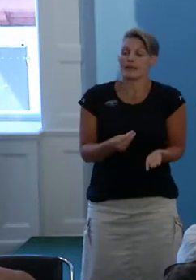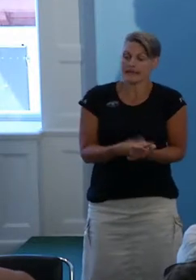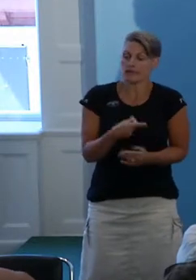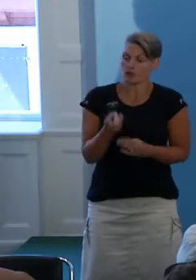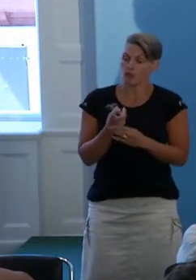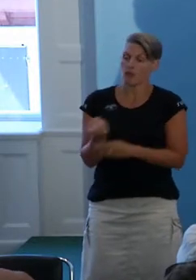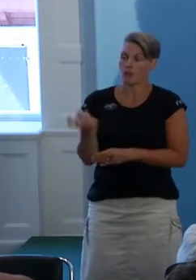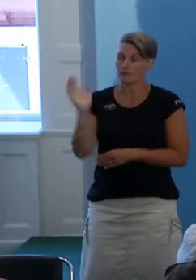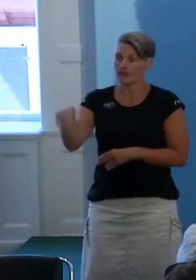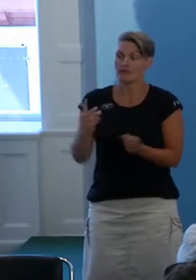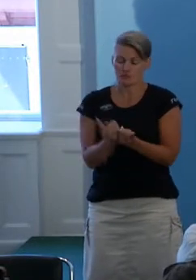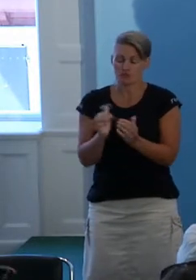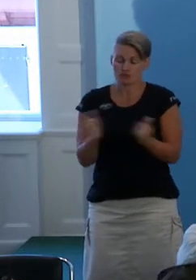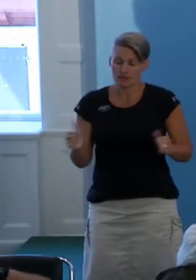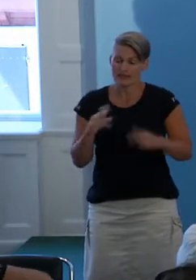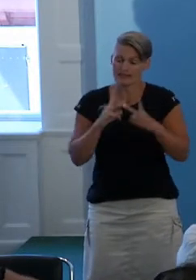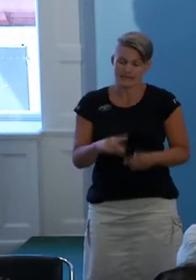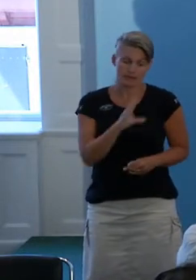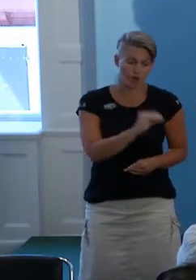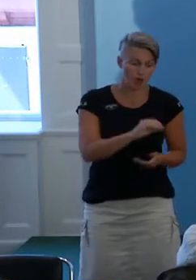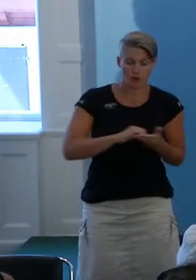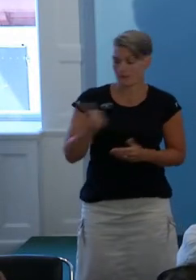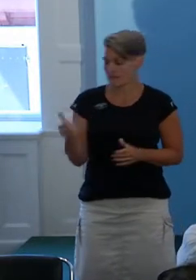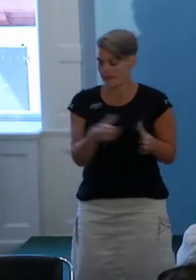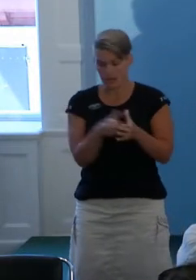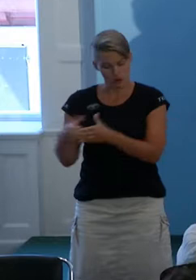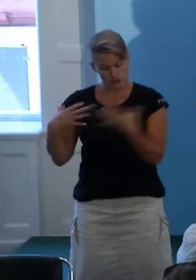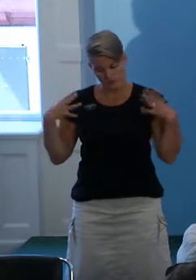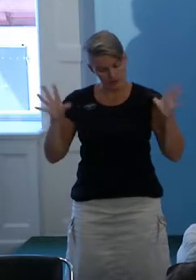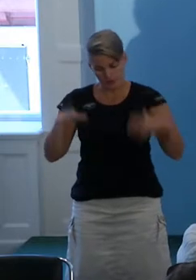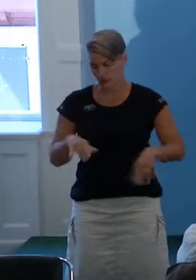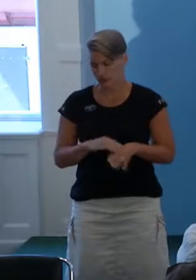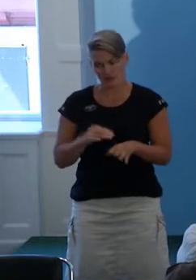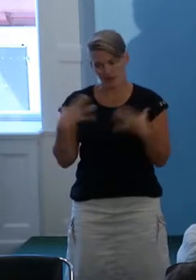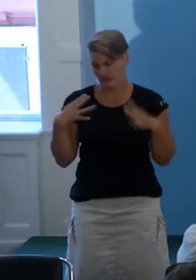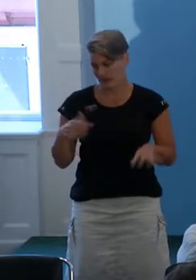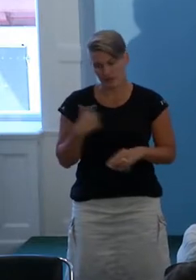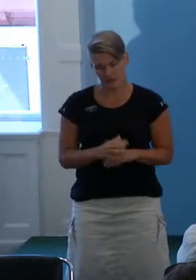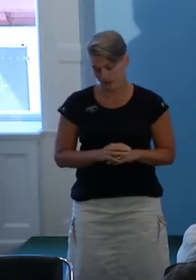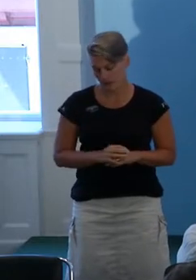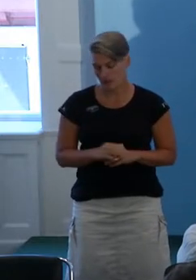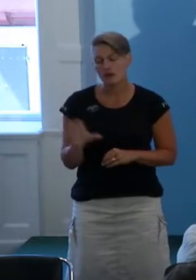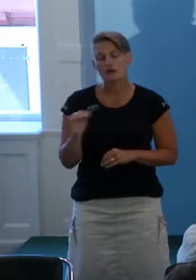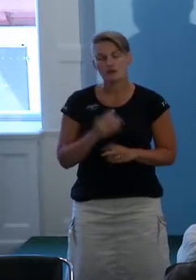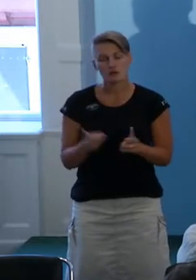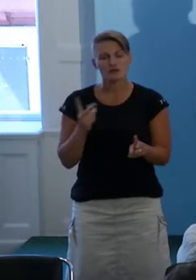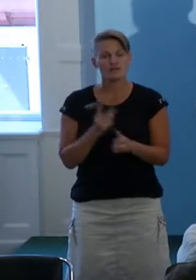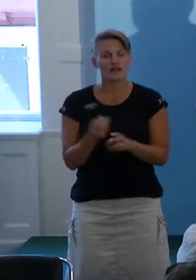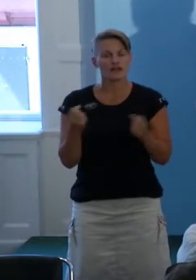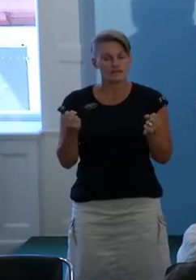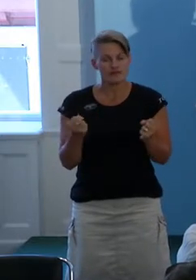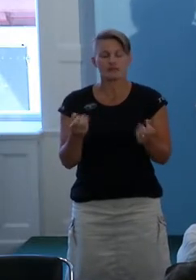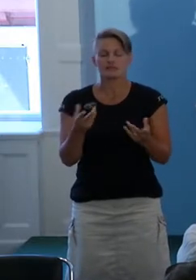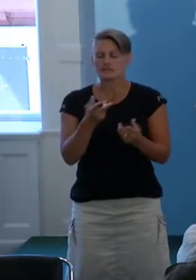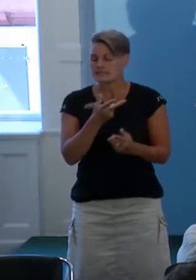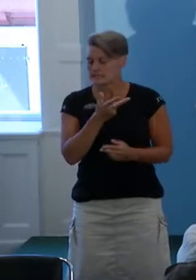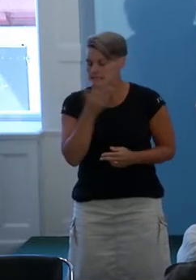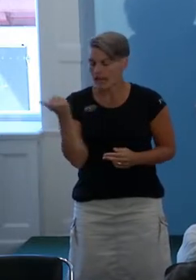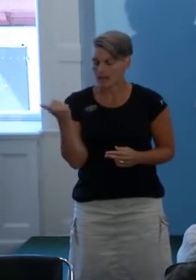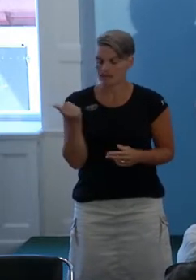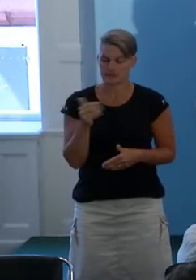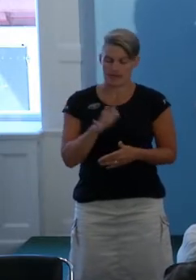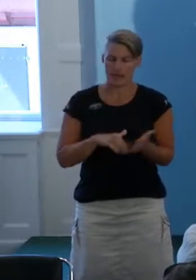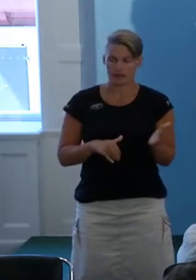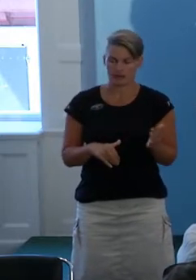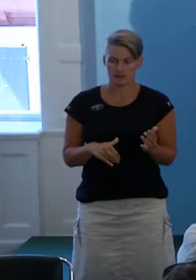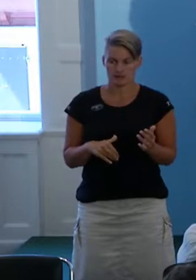Det blir en skillnad igen med A och B-lag. Det ska vi inte ha i Sverige. Så att då är det mycket viktigare att fort än att det händer